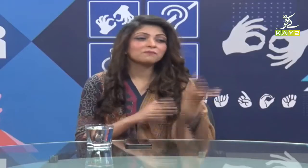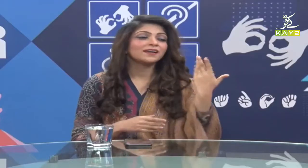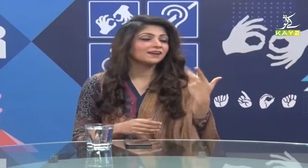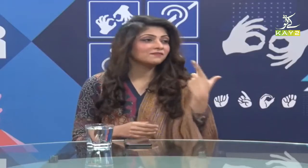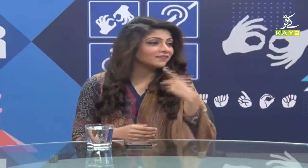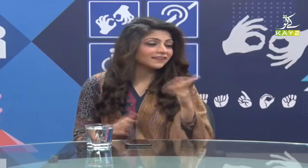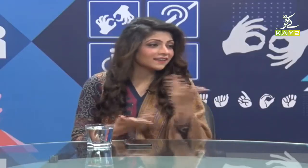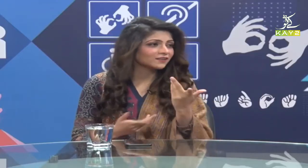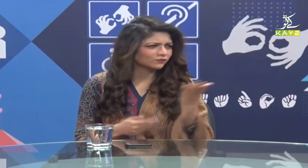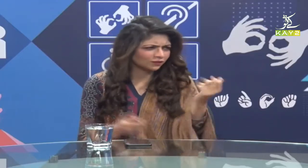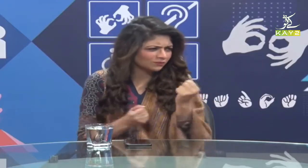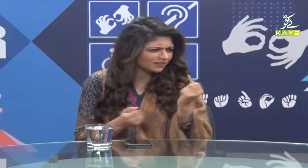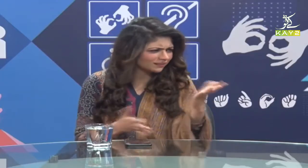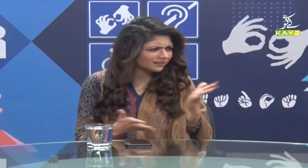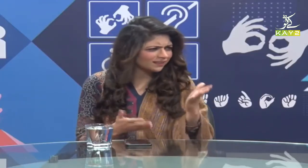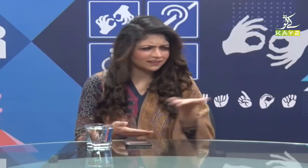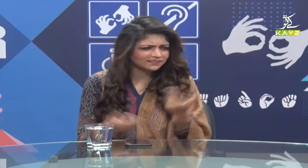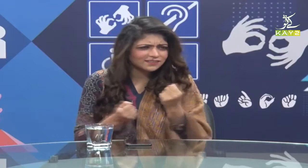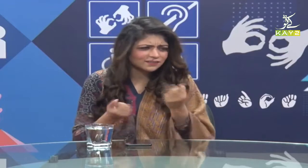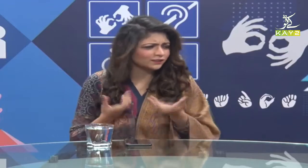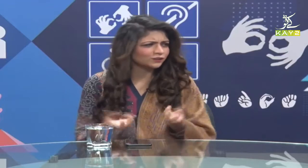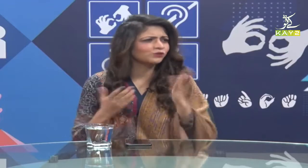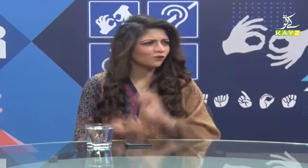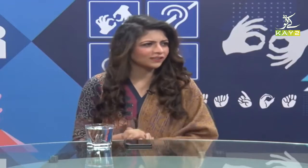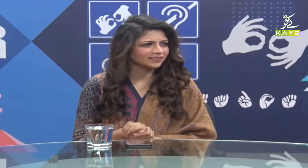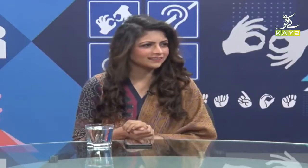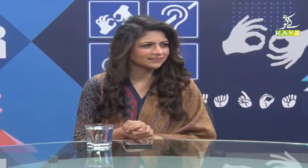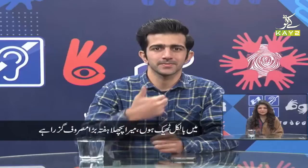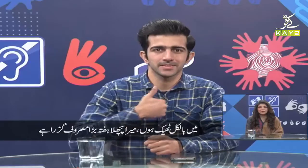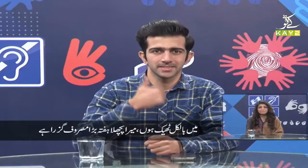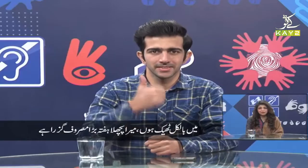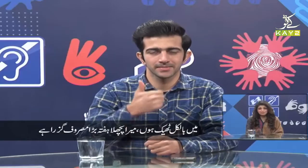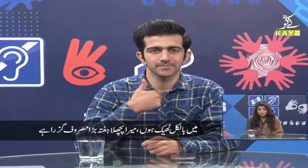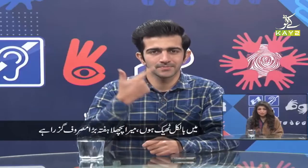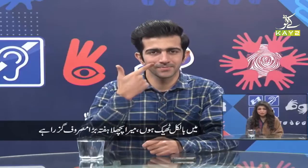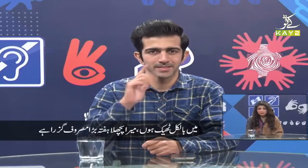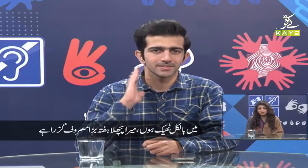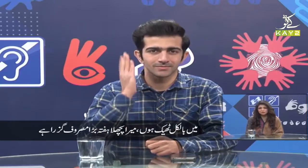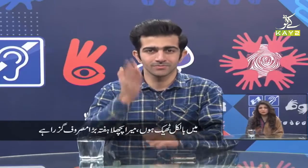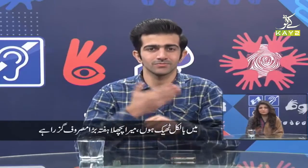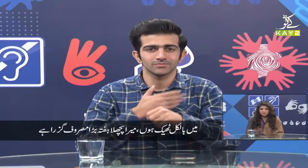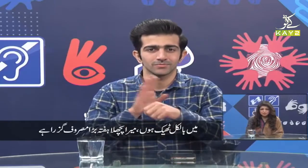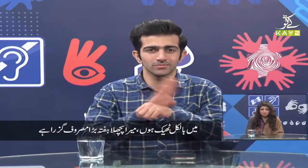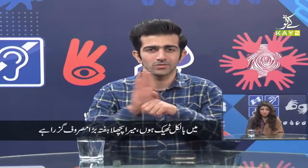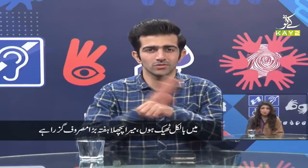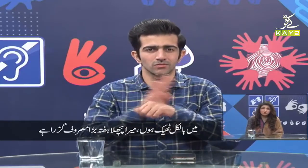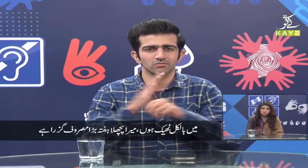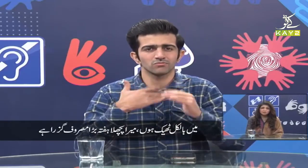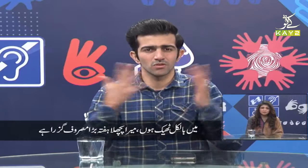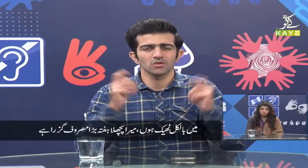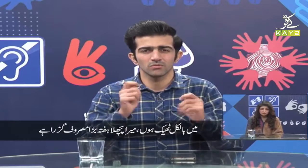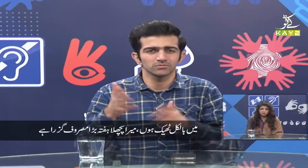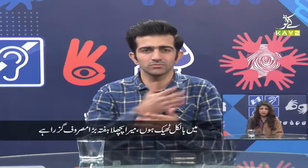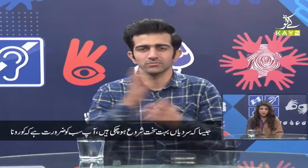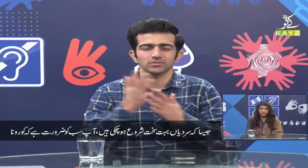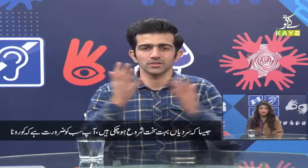और पहला वीक कैसा गुजरा? तुम्हें सर्दी नहीं लग रही? इतनी सर्दी शुरू हो गई है। मैं बिल्कुल ठीक हूँ और मेरा पिछला वीक बहुत